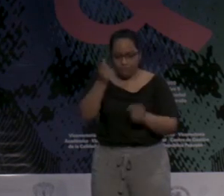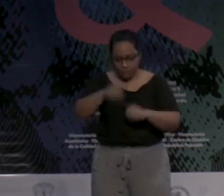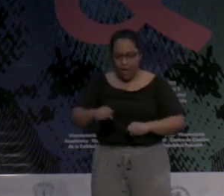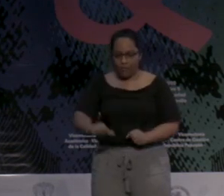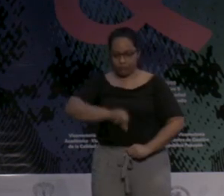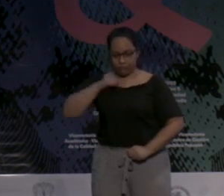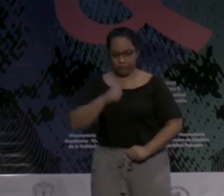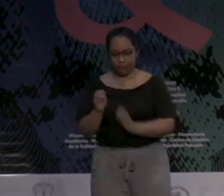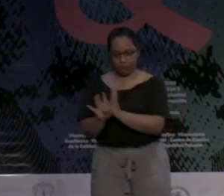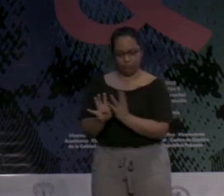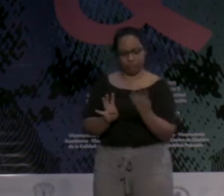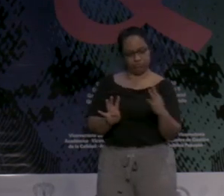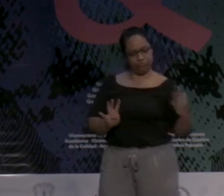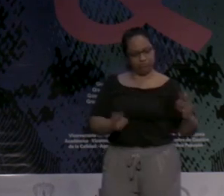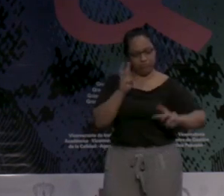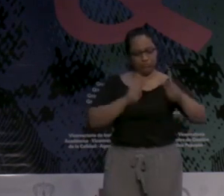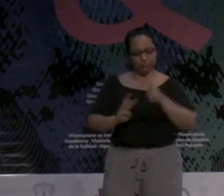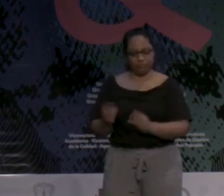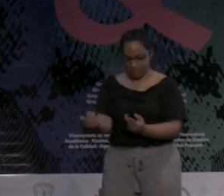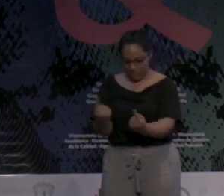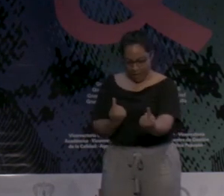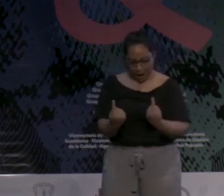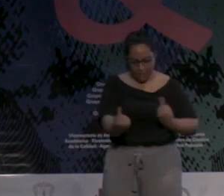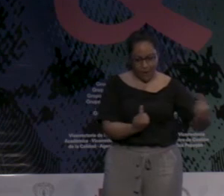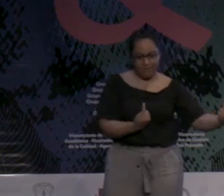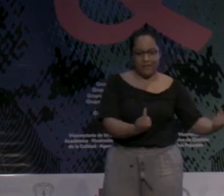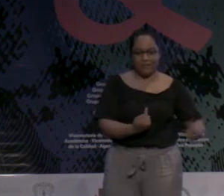interioridad, me vuelva responsable de su vida o de su muerte.